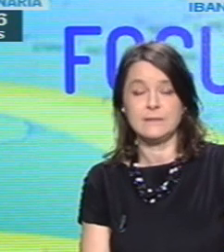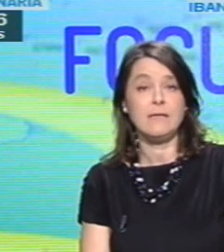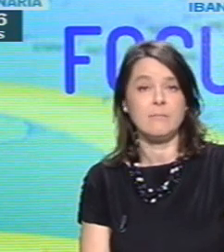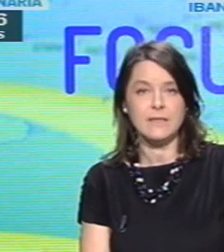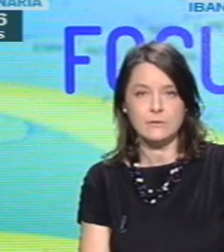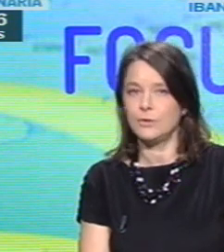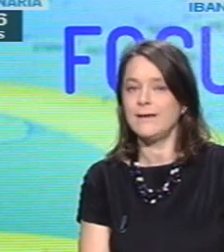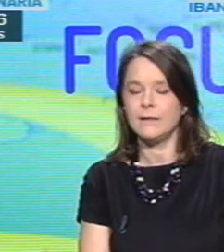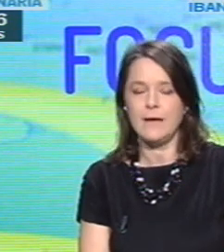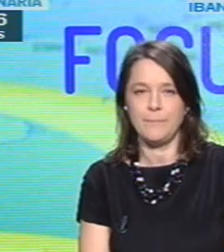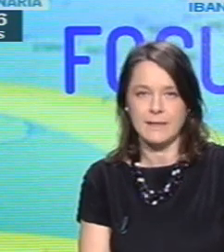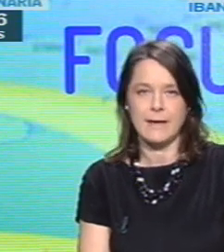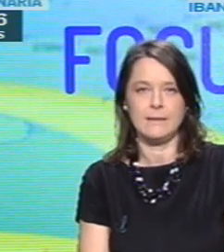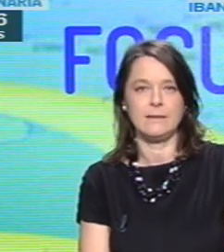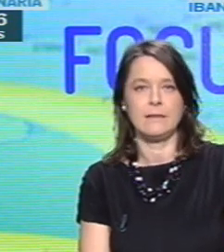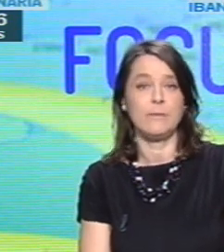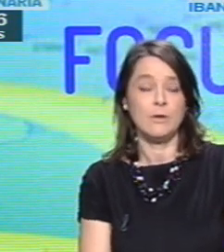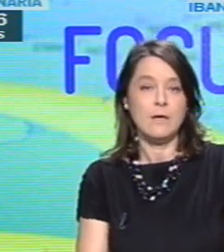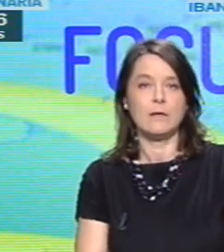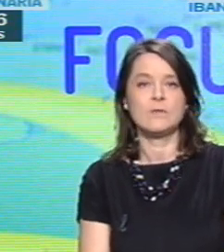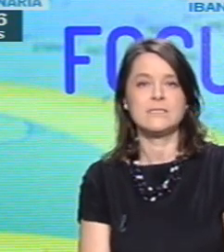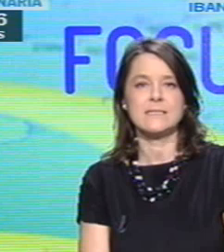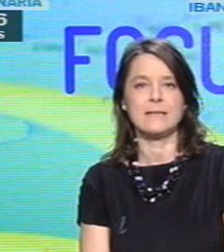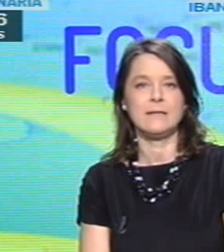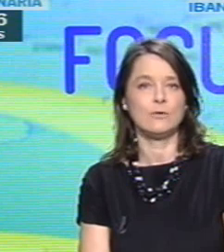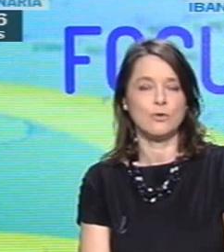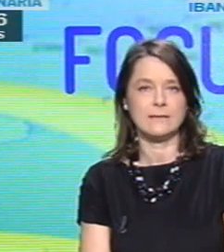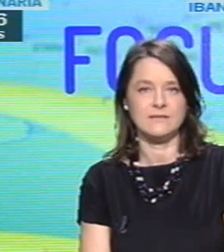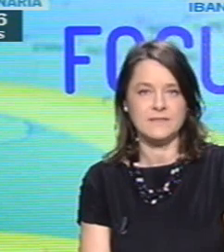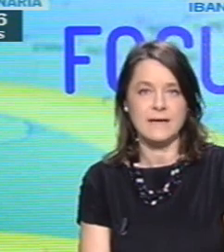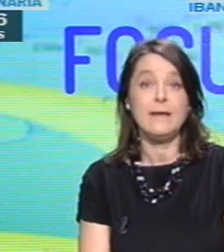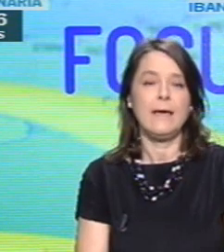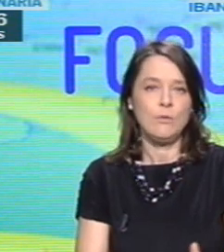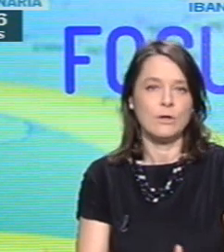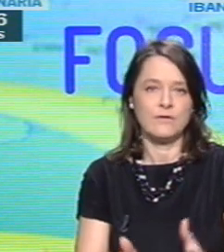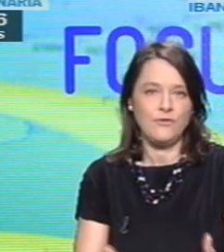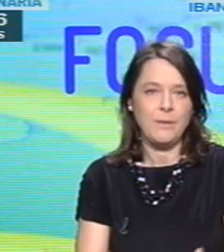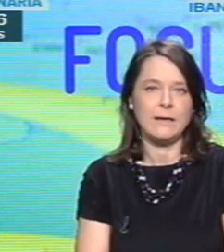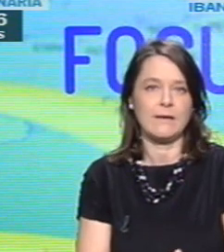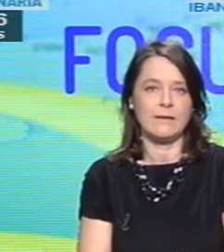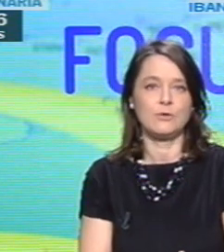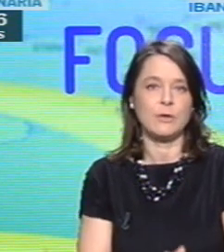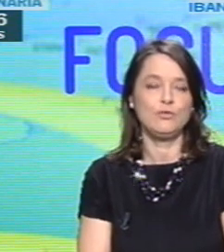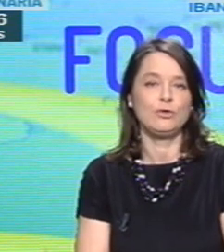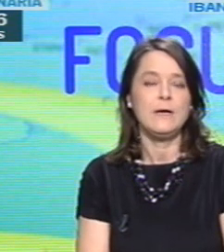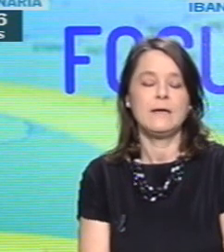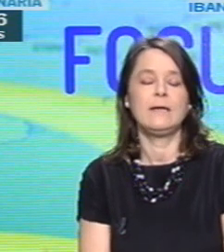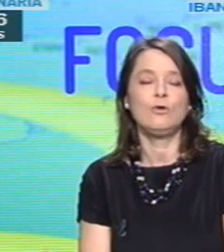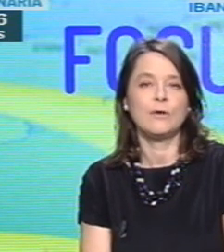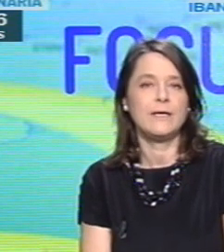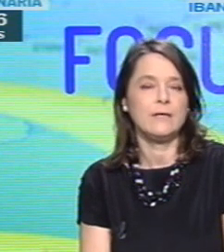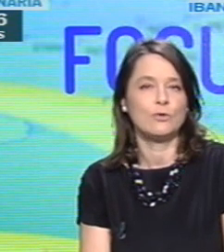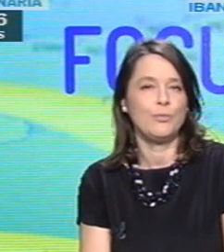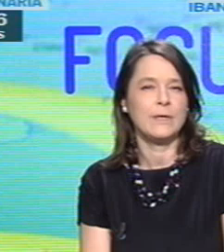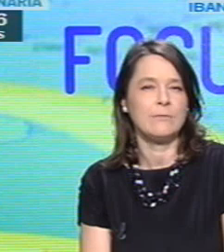45,5% degli albergatori riaprirà almeno quest'estate la loro attività. È quello che si spera, soprattutto